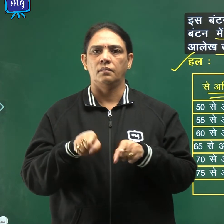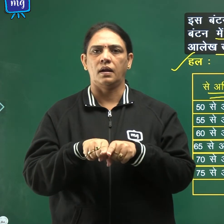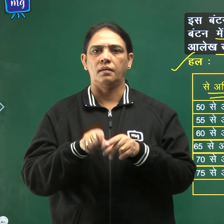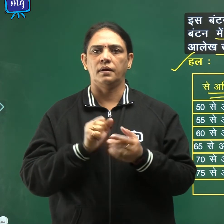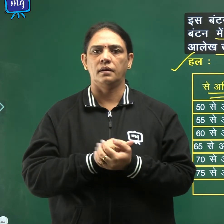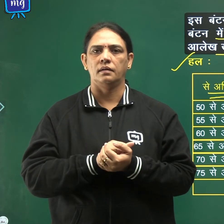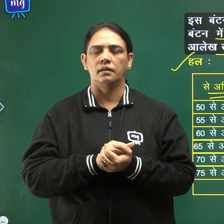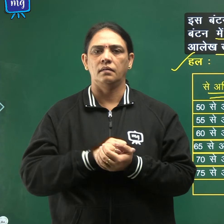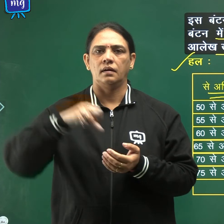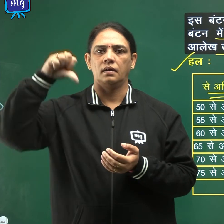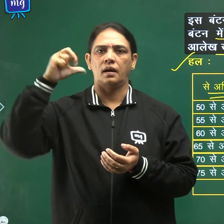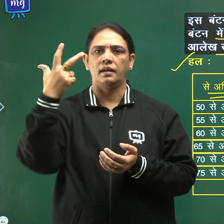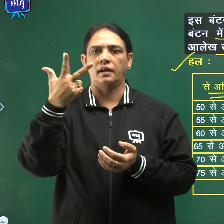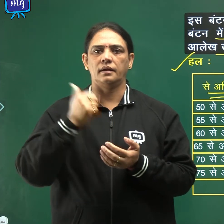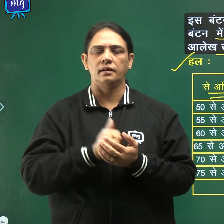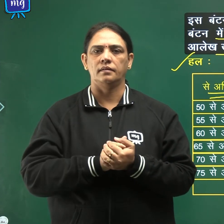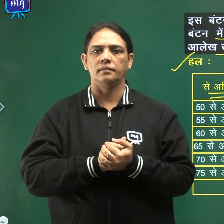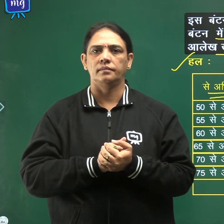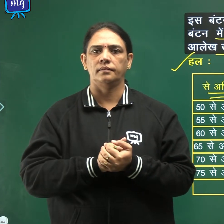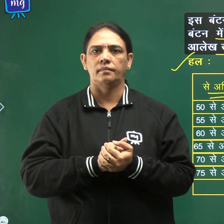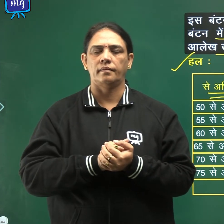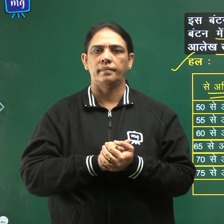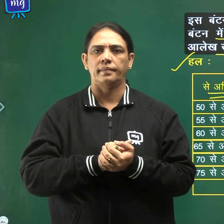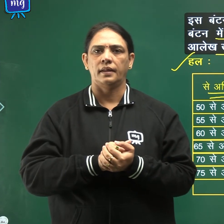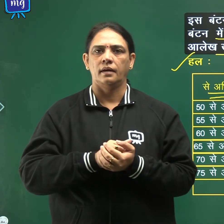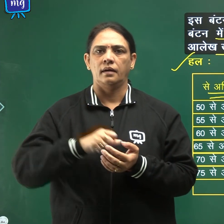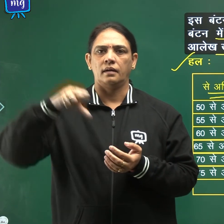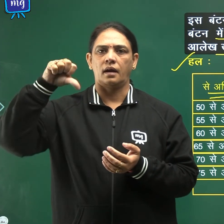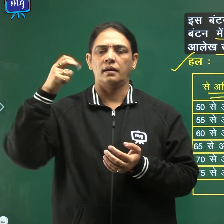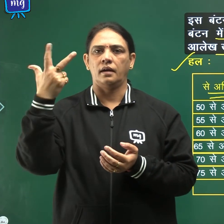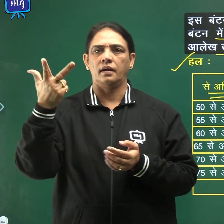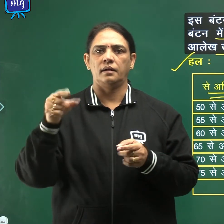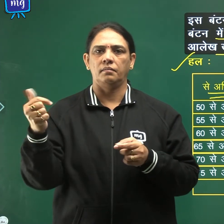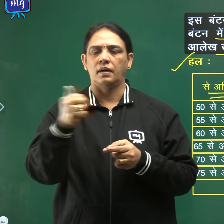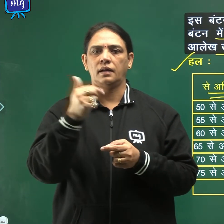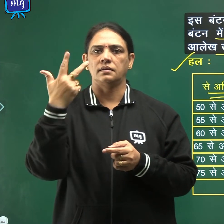बराबर 98, 98 माइनस 8